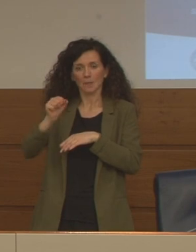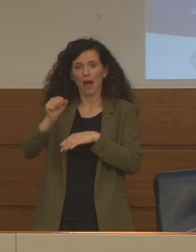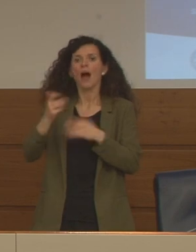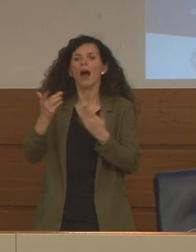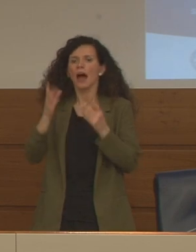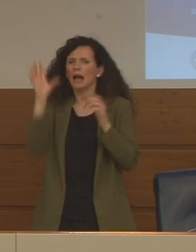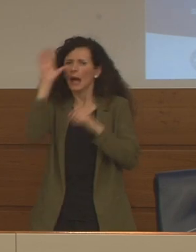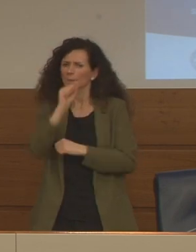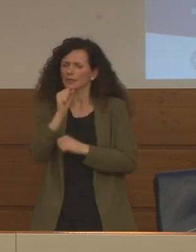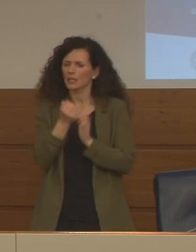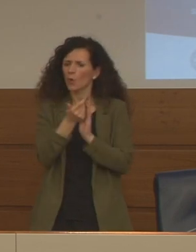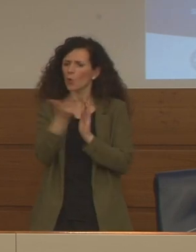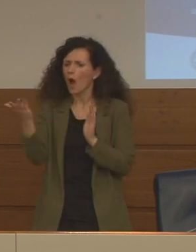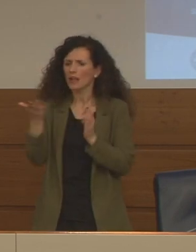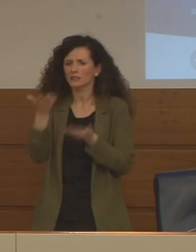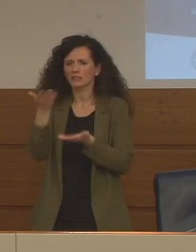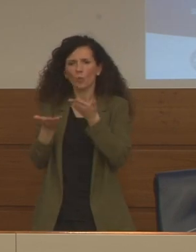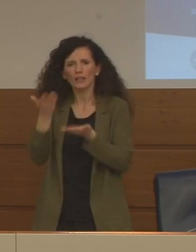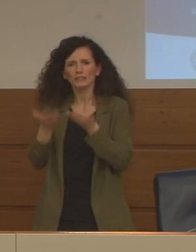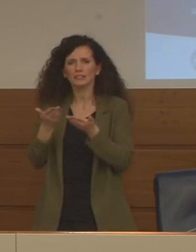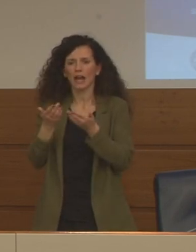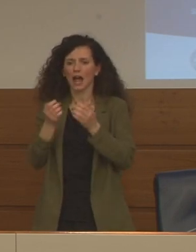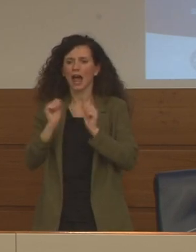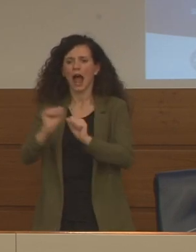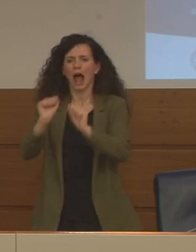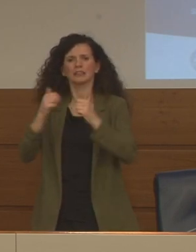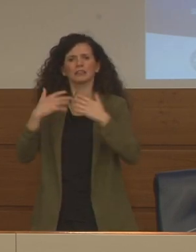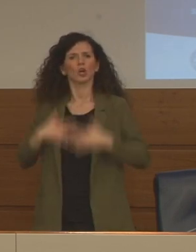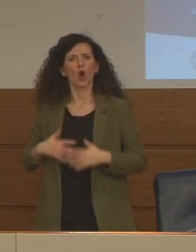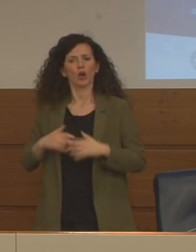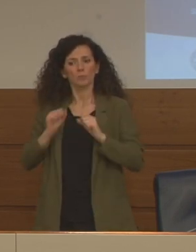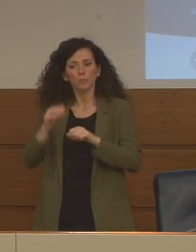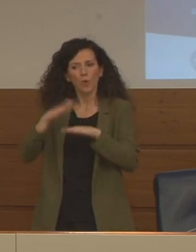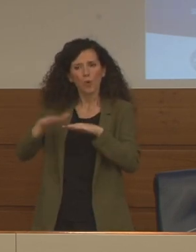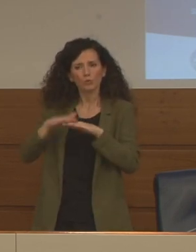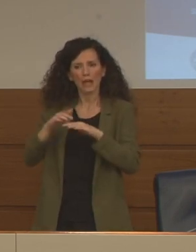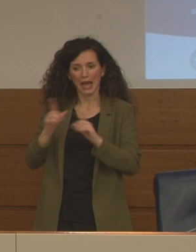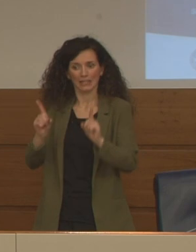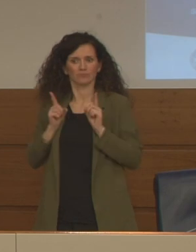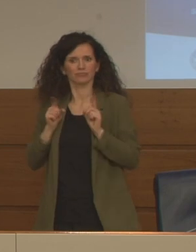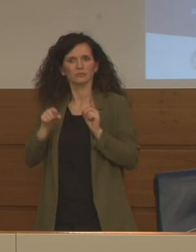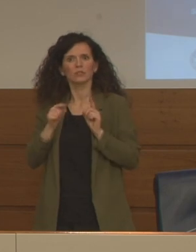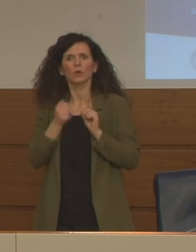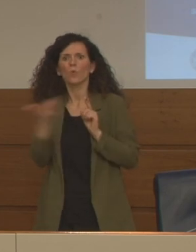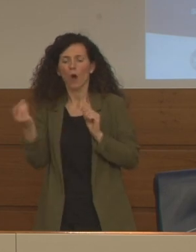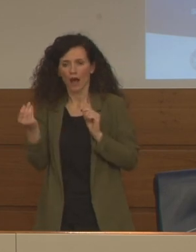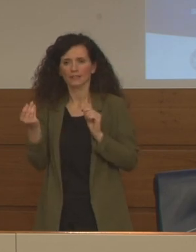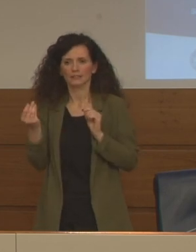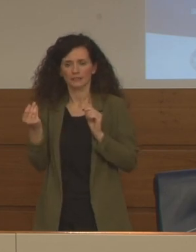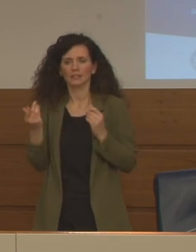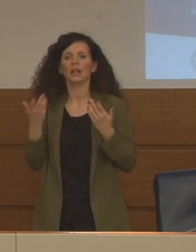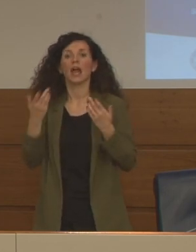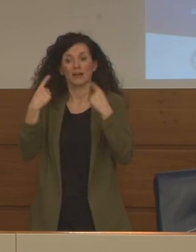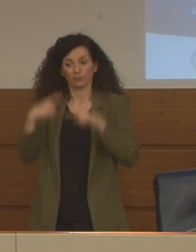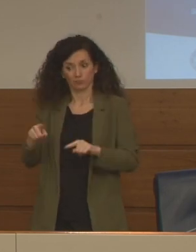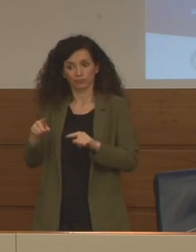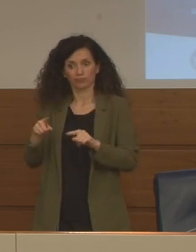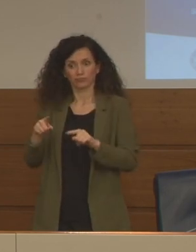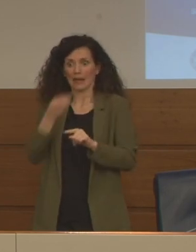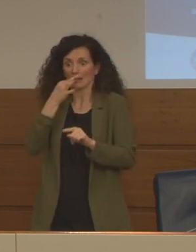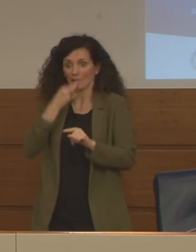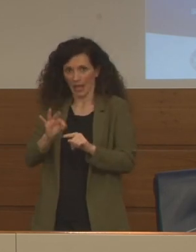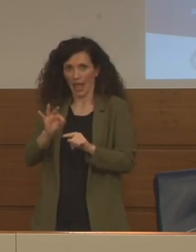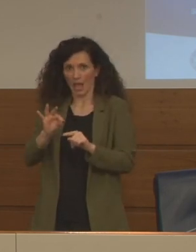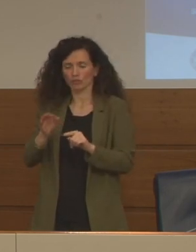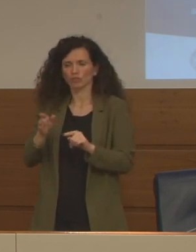chi è guarito che ha superato l'infezione ha sviluppato laddove noi riusciremo ad usare questo potremmo sia allora attraverso il plasma di